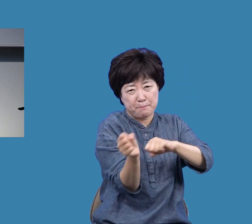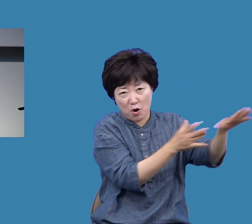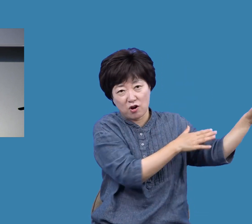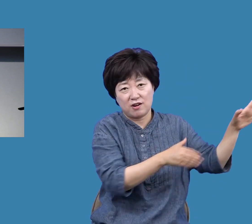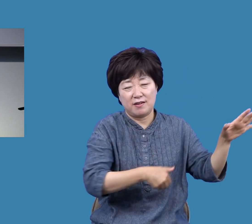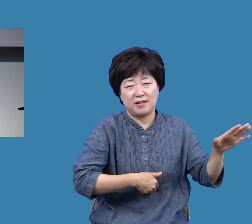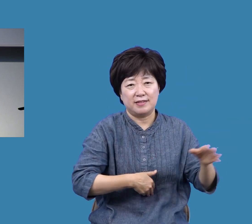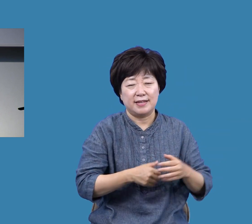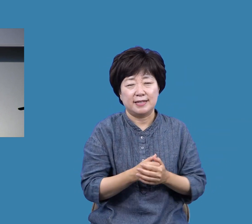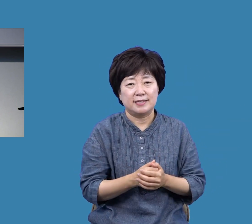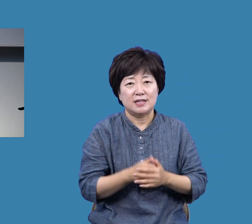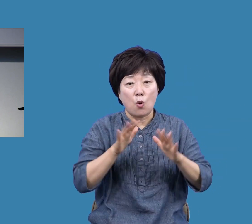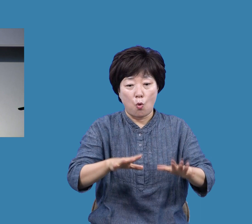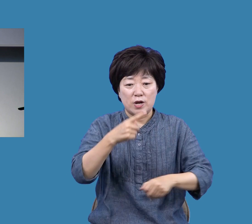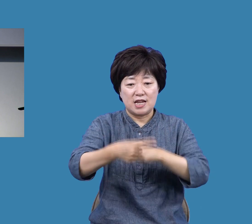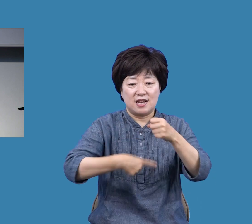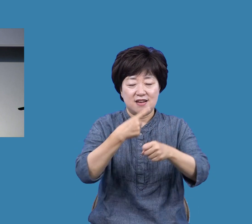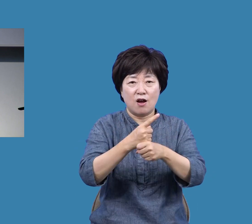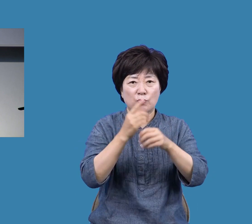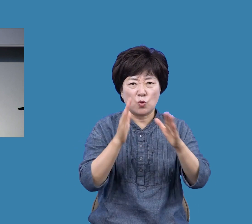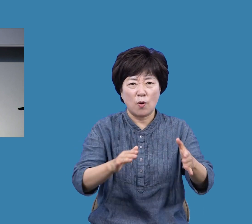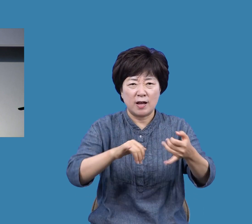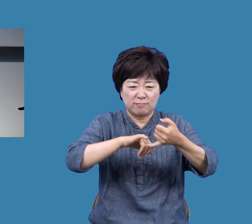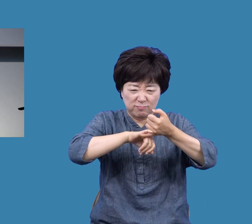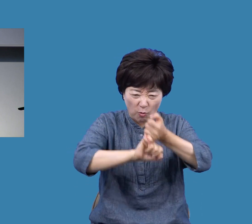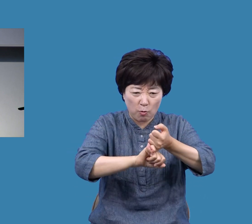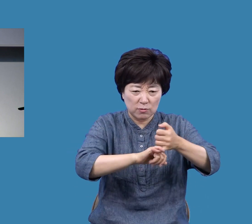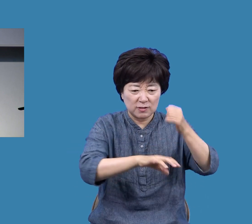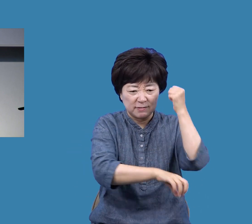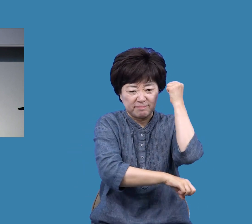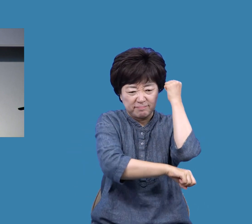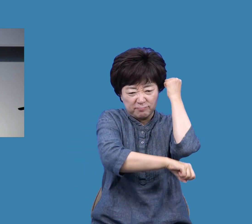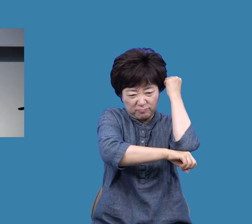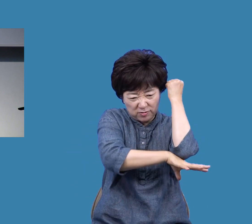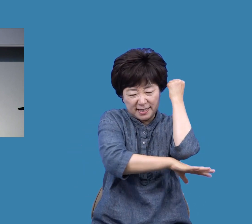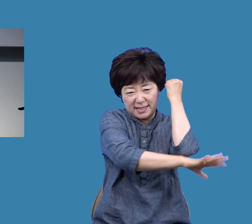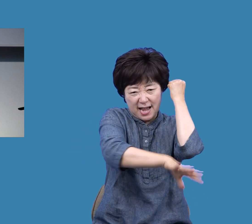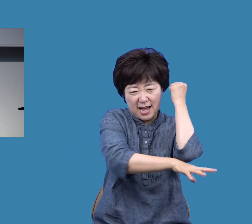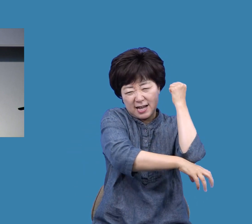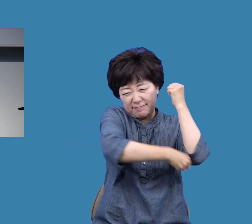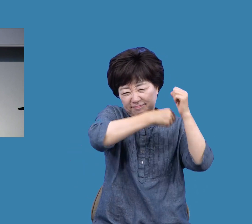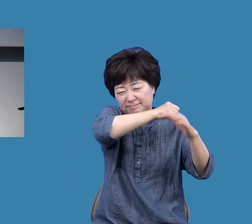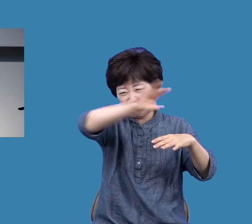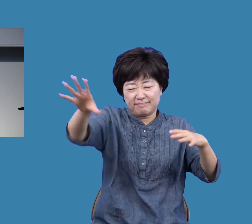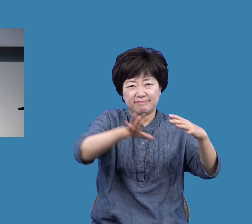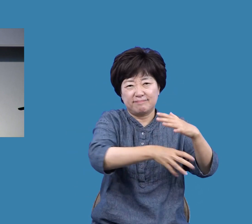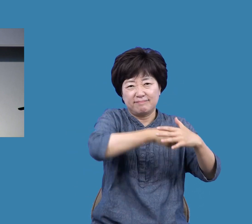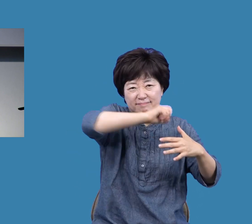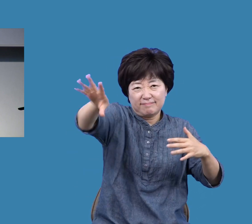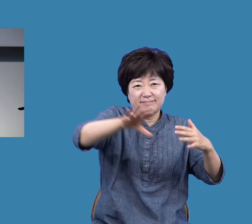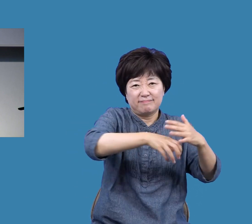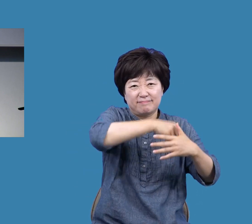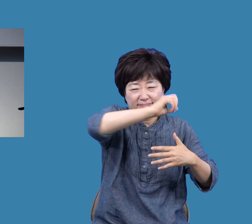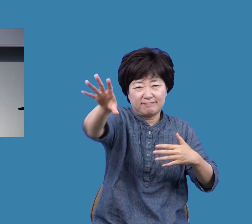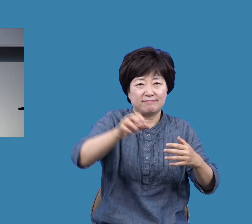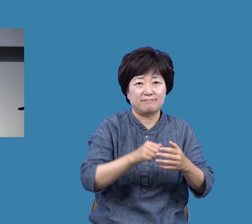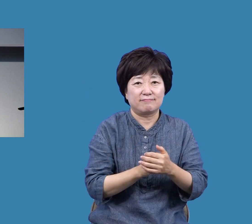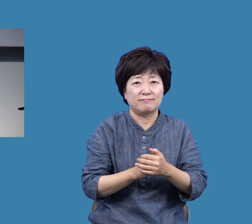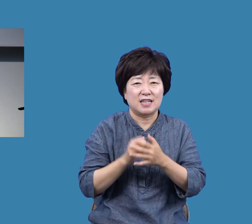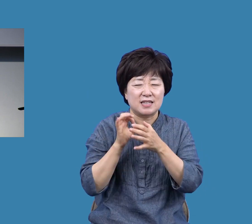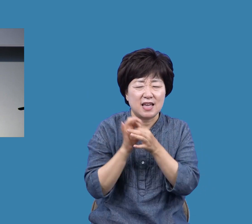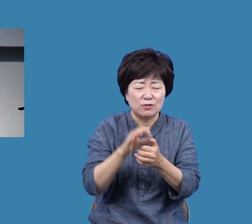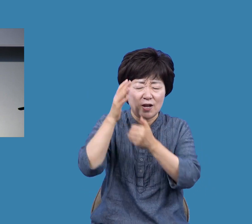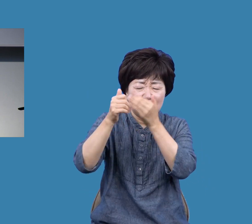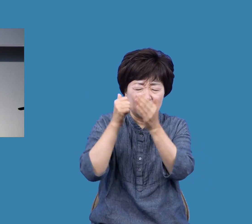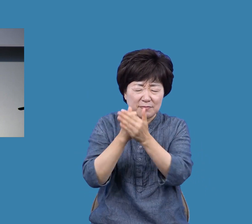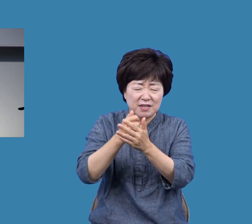2020년 한 해 동안은 제가 그거를 다 뿌리 뽑을 거예요. 뭐 제가 할 게 아니고 하나님이 그렇게 하라고 하셨어요. 계속 제가 기도하고 말씀 볼 때 하나님께서